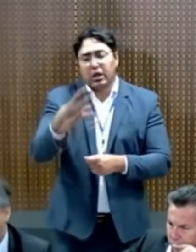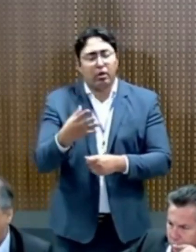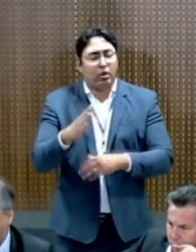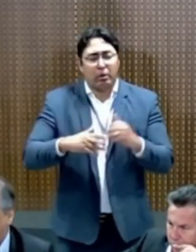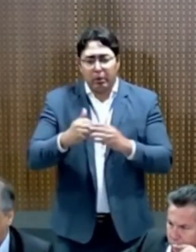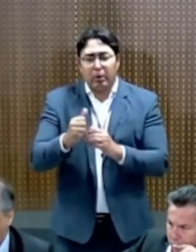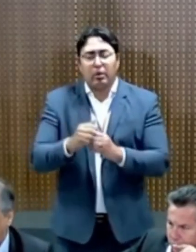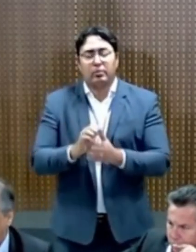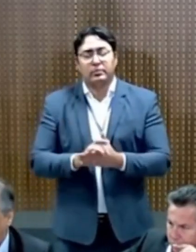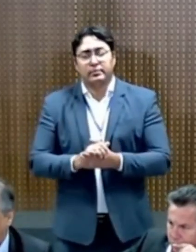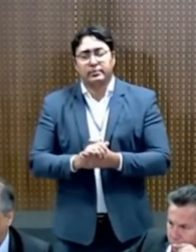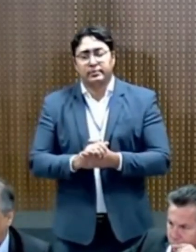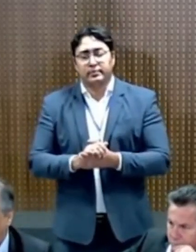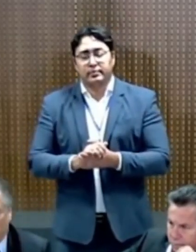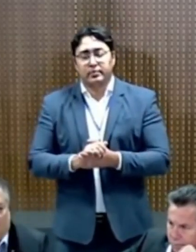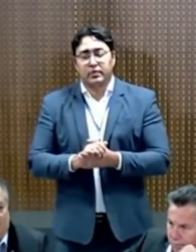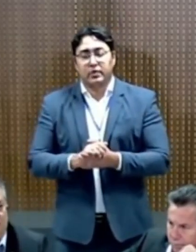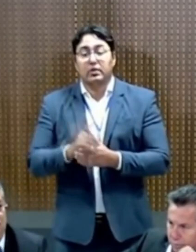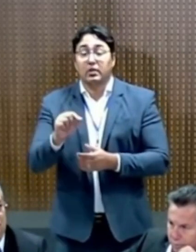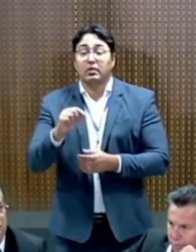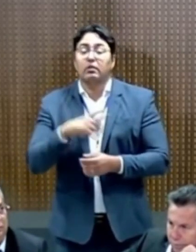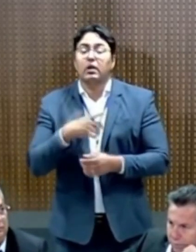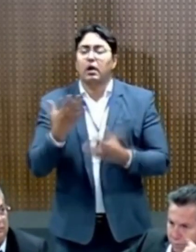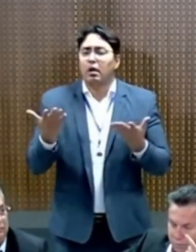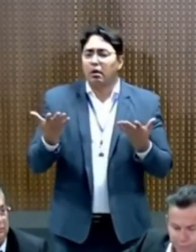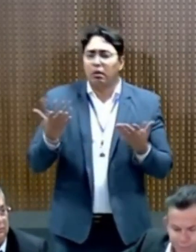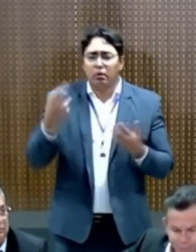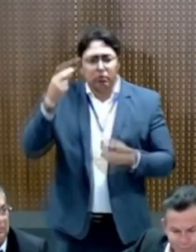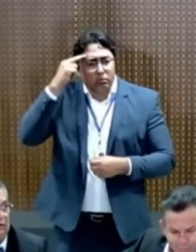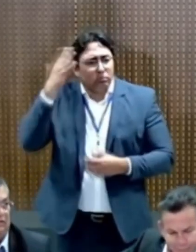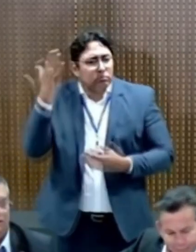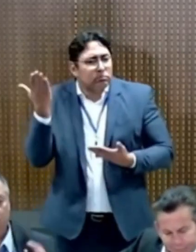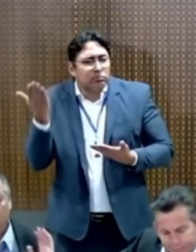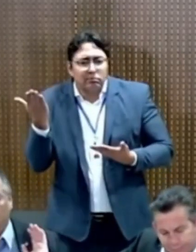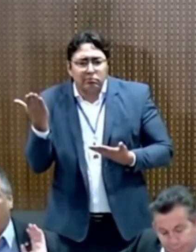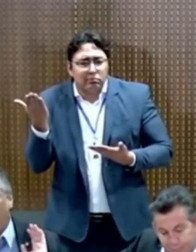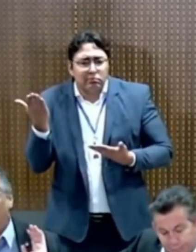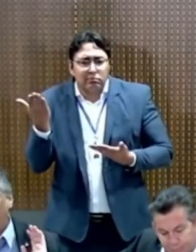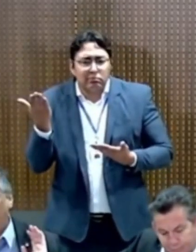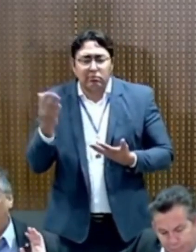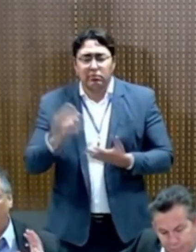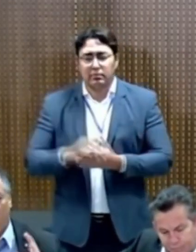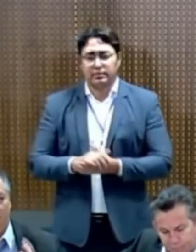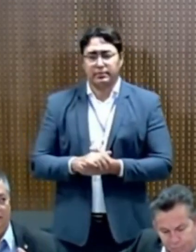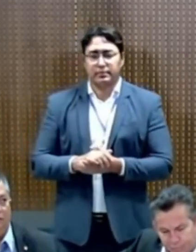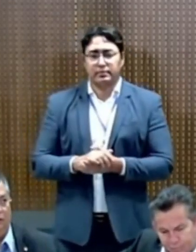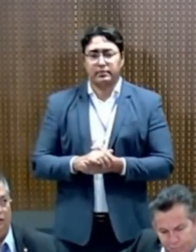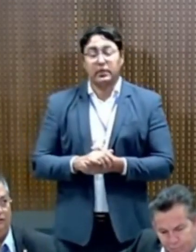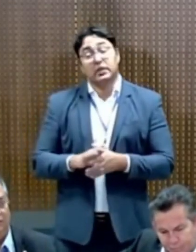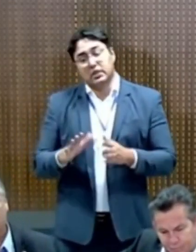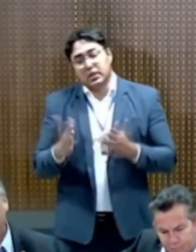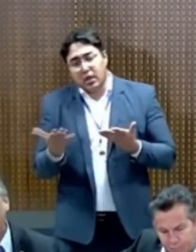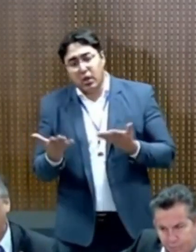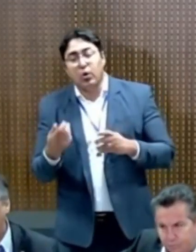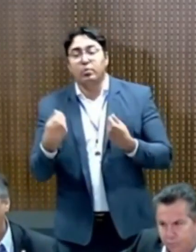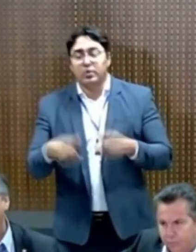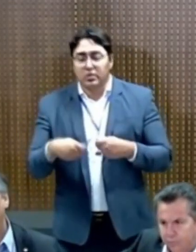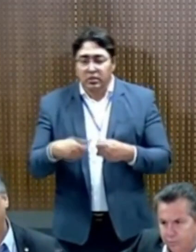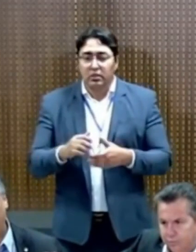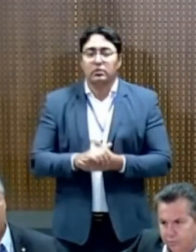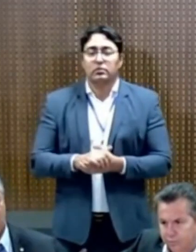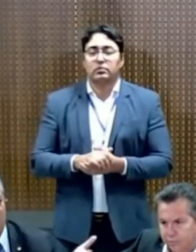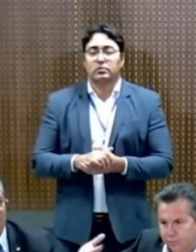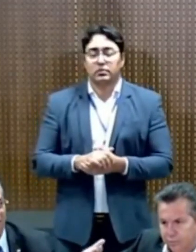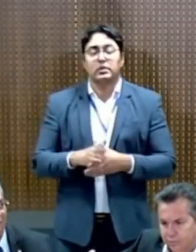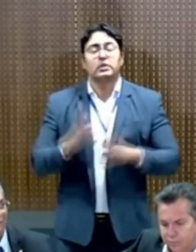audiência de Custódia isso faz sentido na Nossa Ótica não então nós temos que refletir